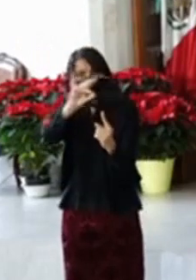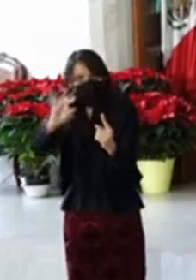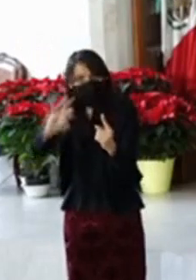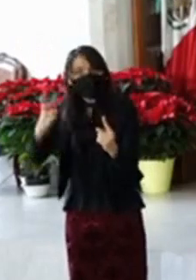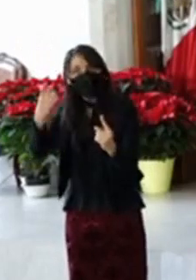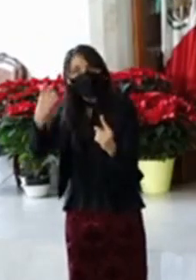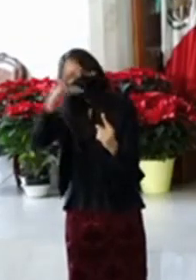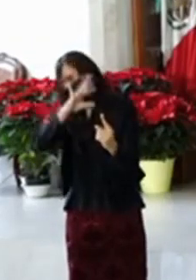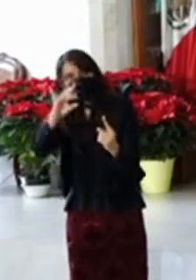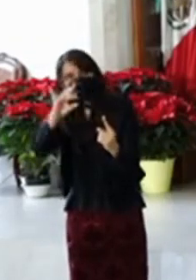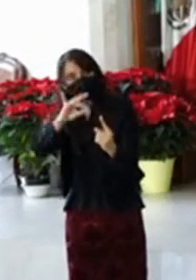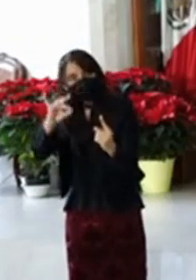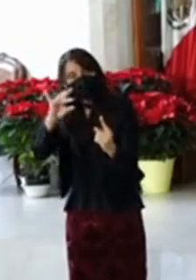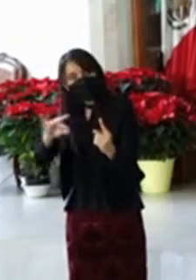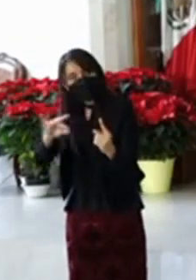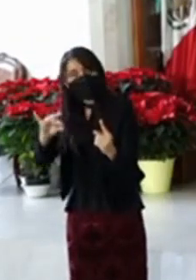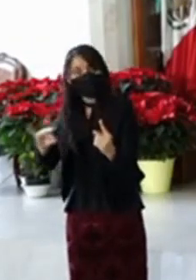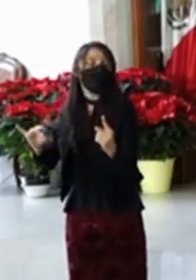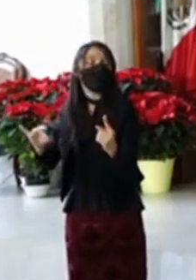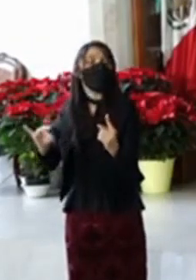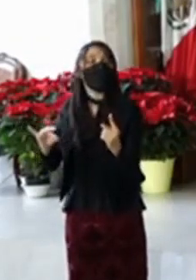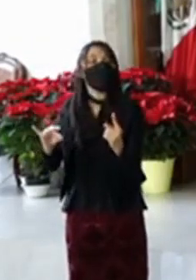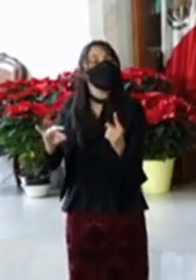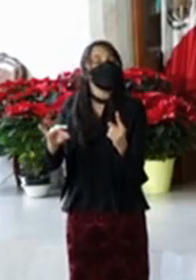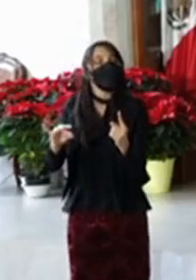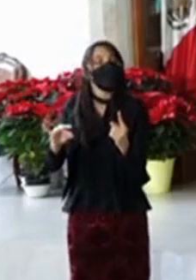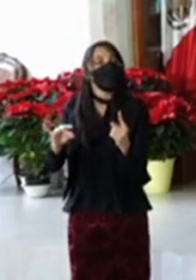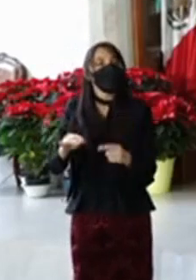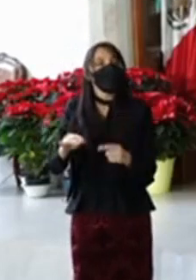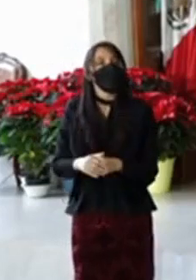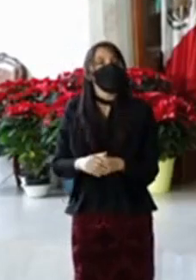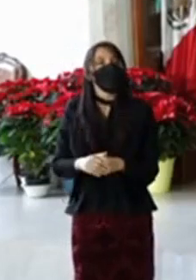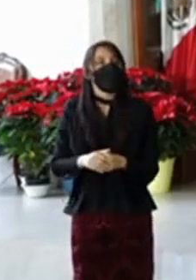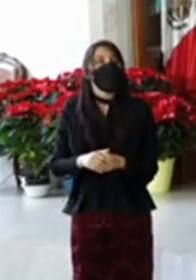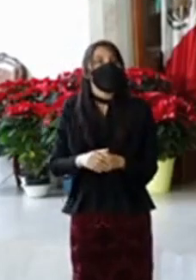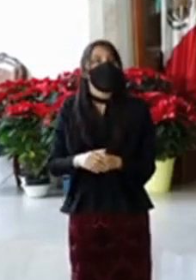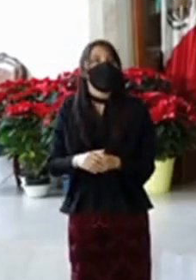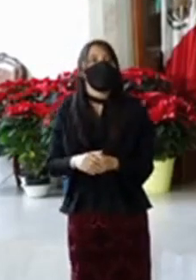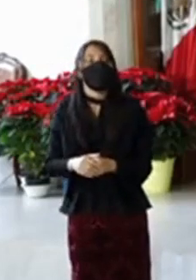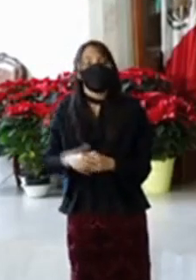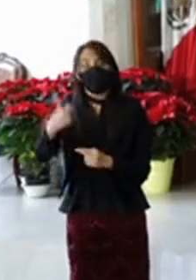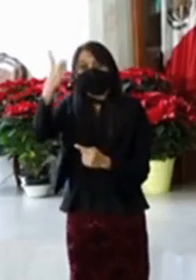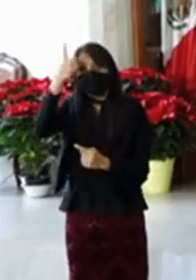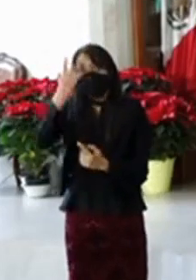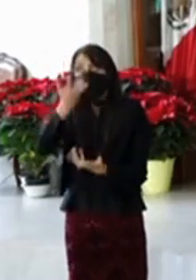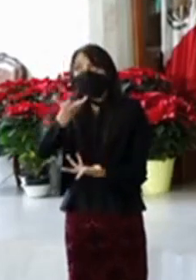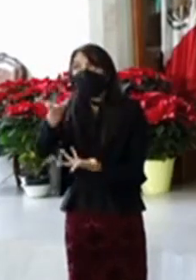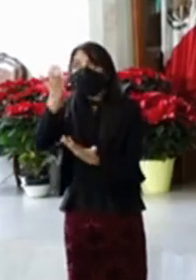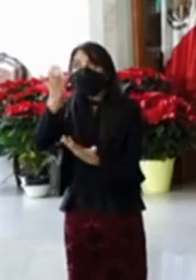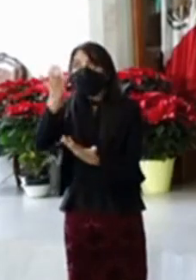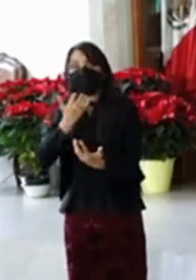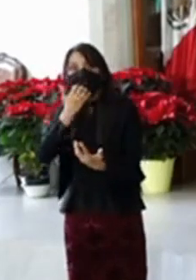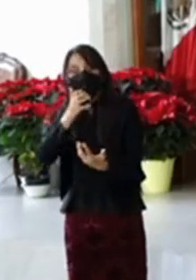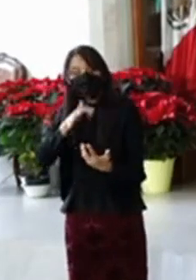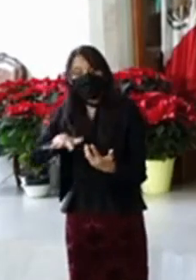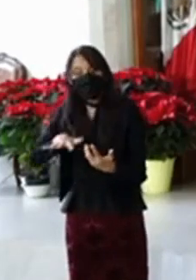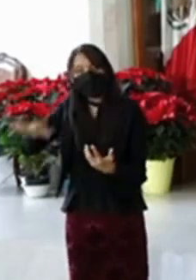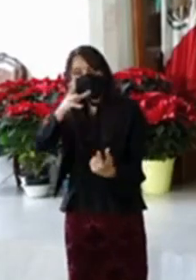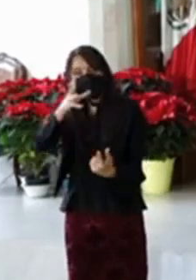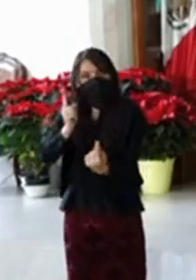religioso, seguidor del Dios de Israel,